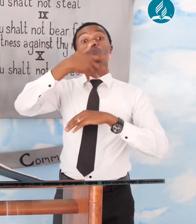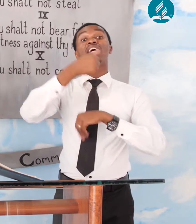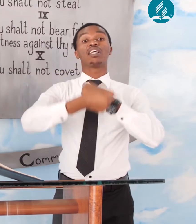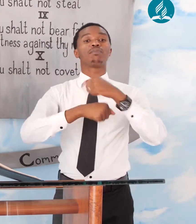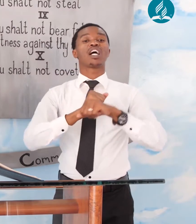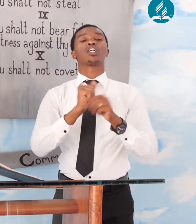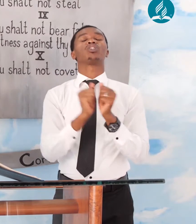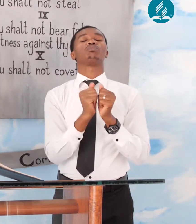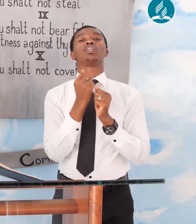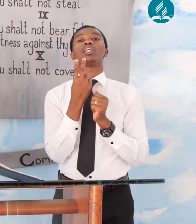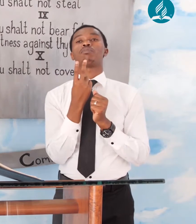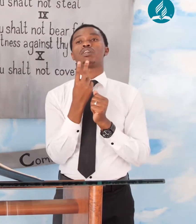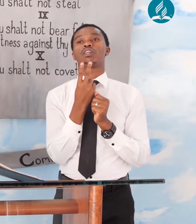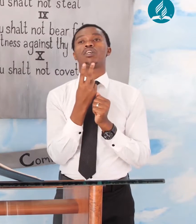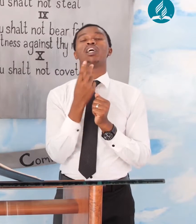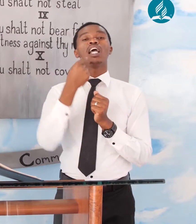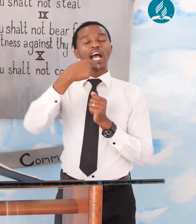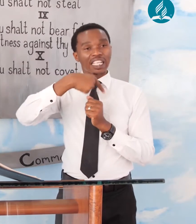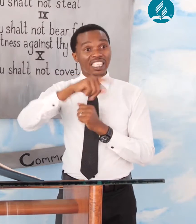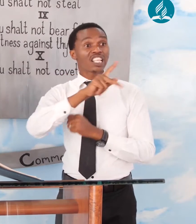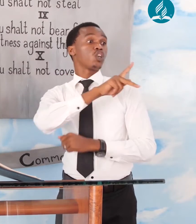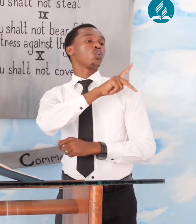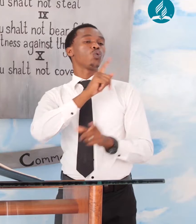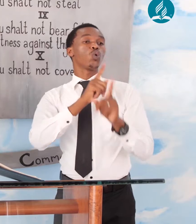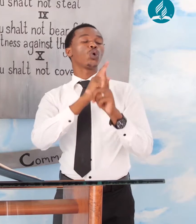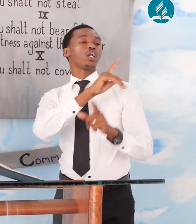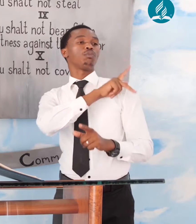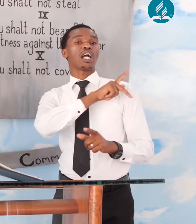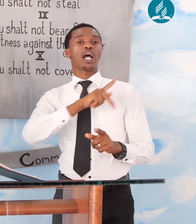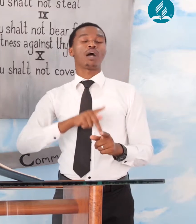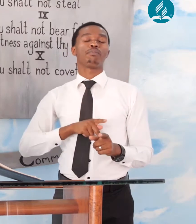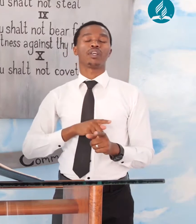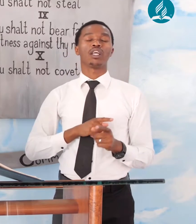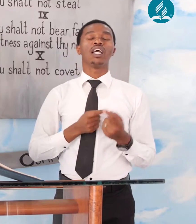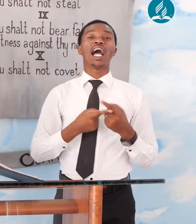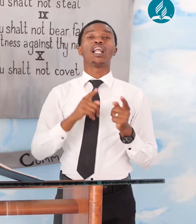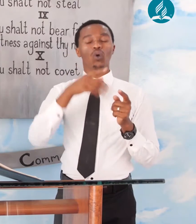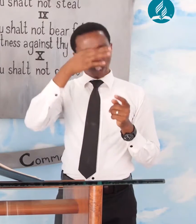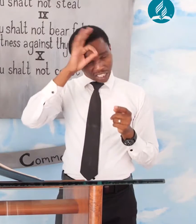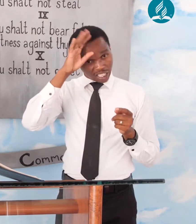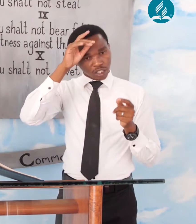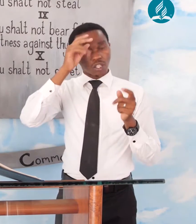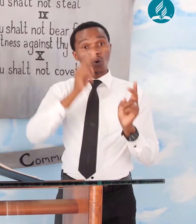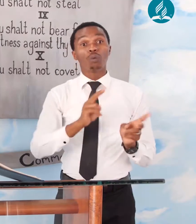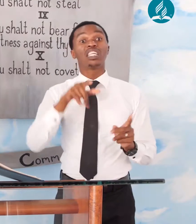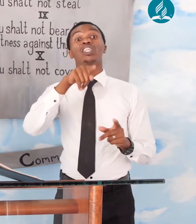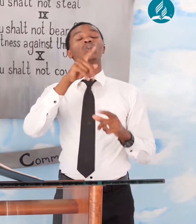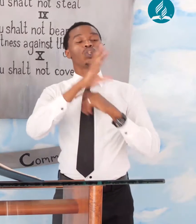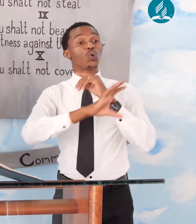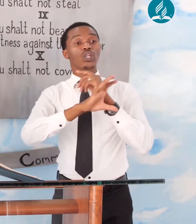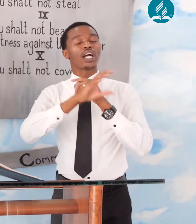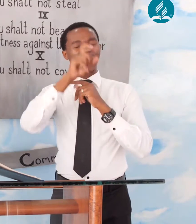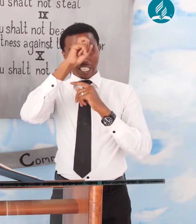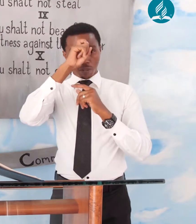farao ariko igitangaje ni ukuvuga ngo nubwo igihugu cya Egiputa cyari igihugu basenga